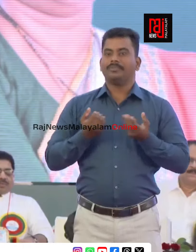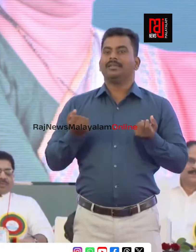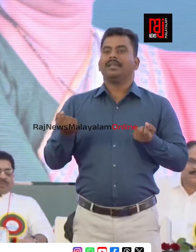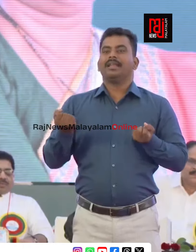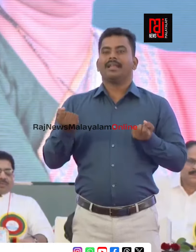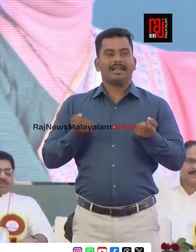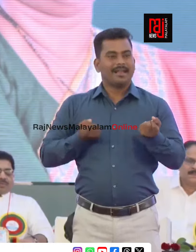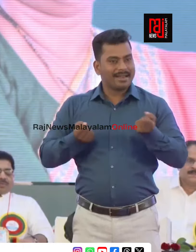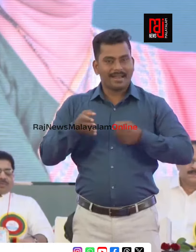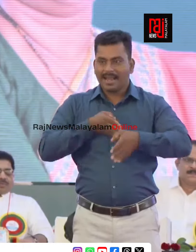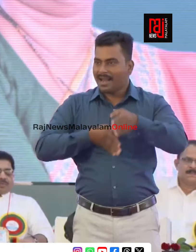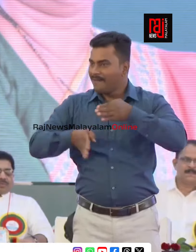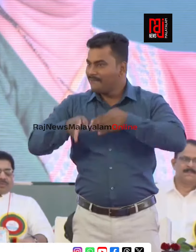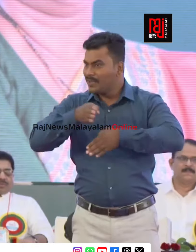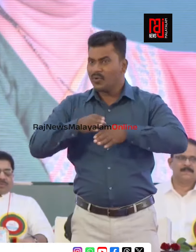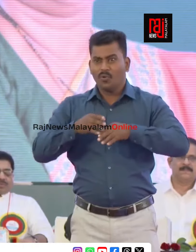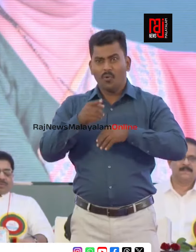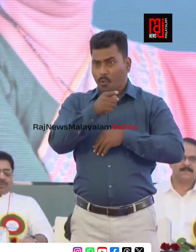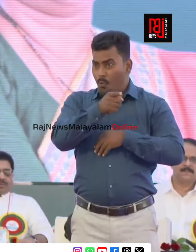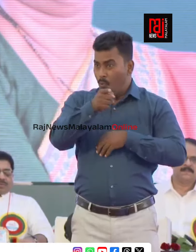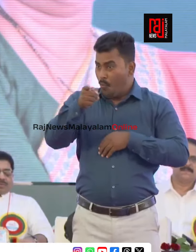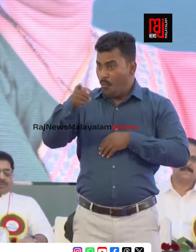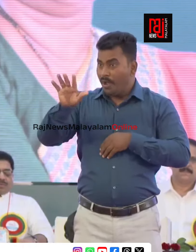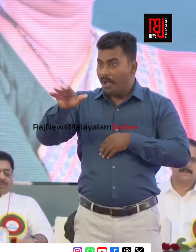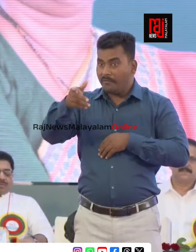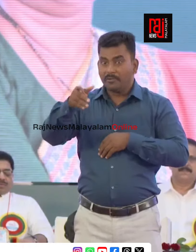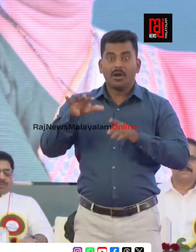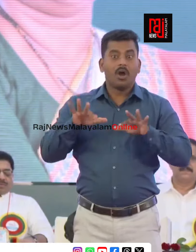ഗതാഗതം, ഈ മേഖലകളിലെല്ലാം